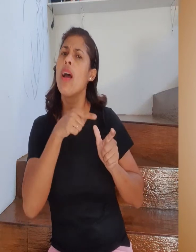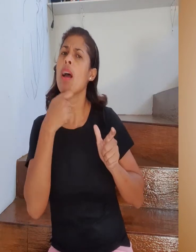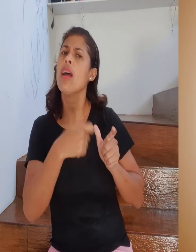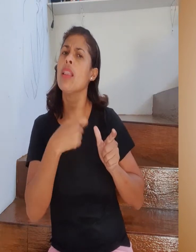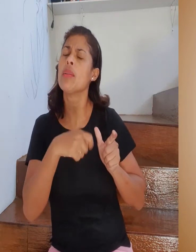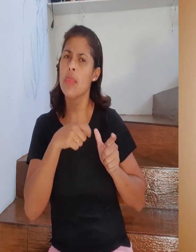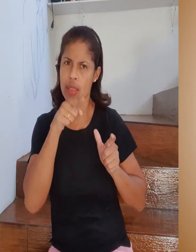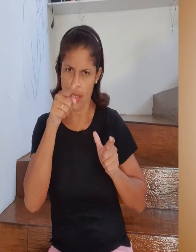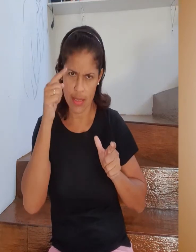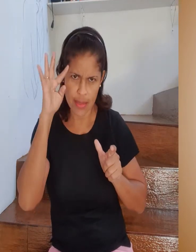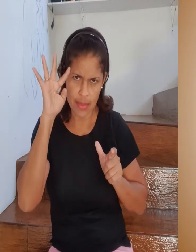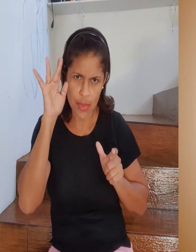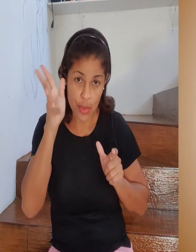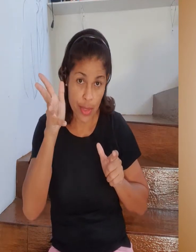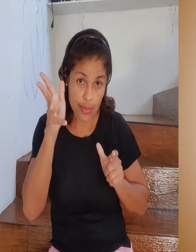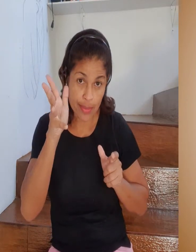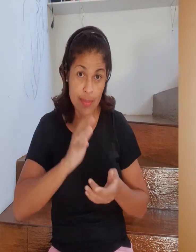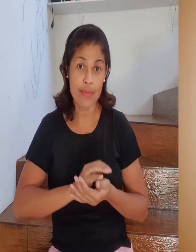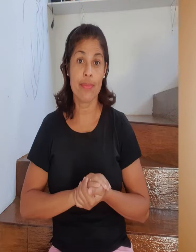ele irá exercer o seu efeito?